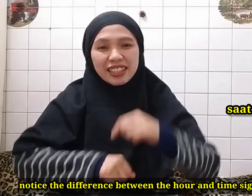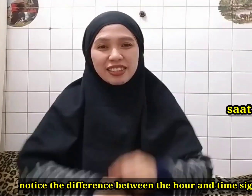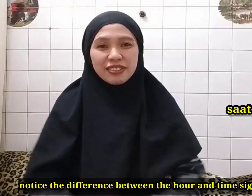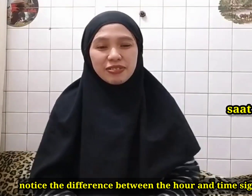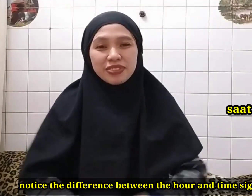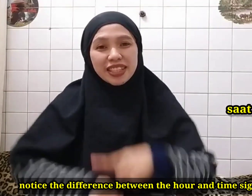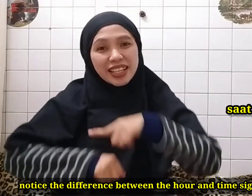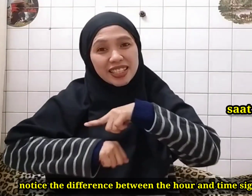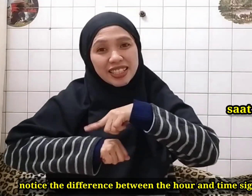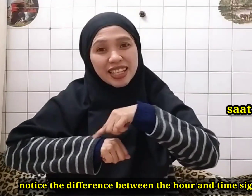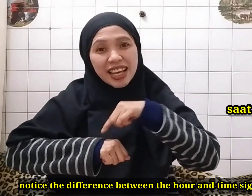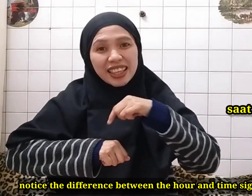gitu. Saat.